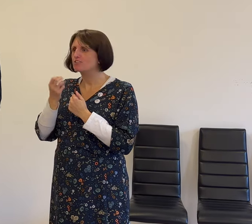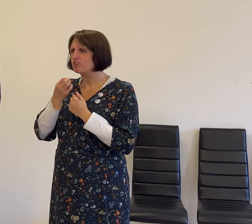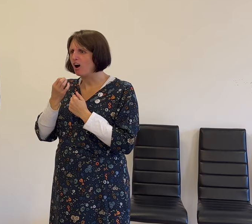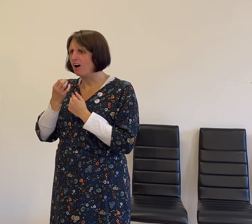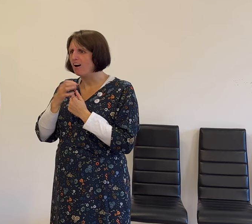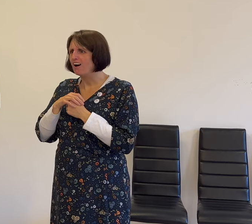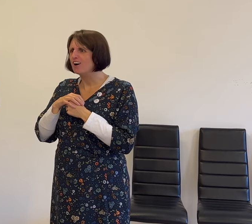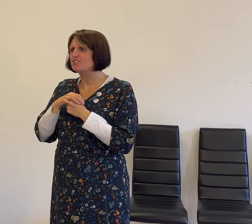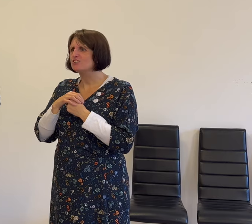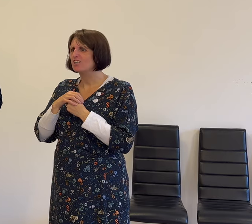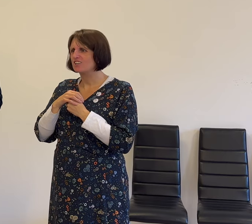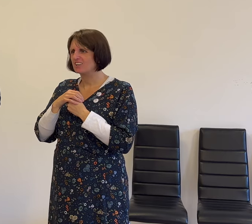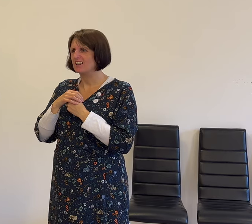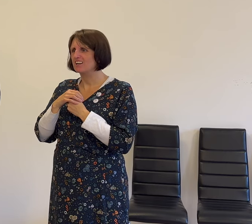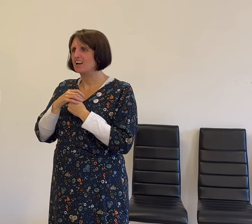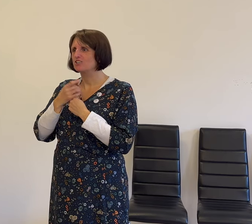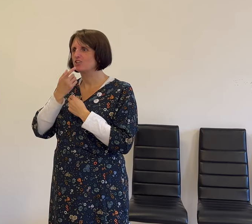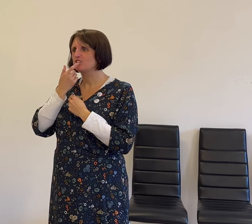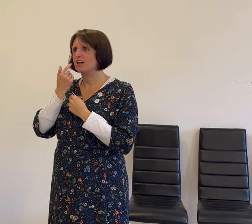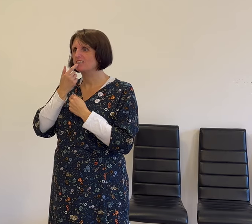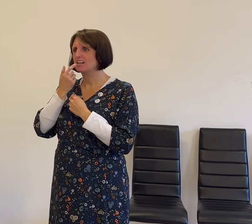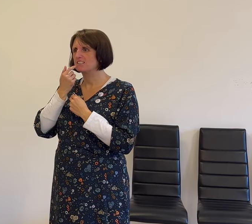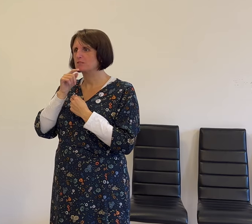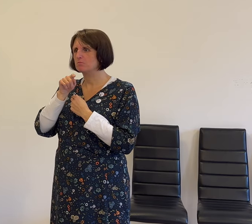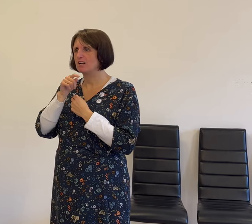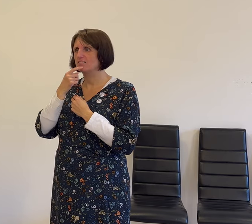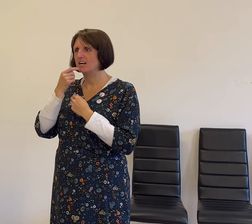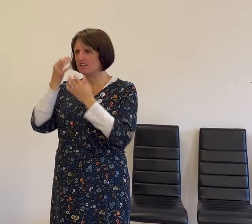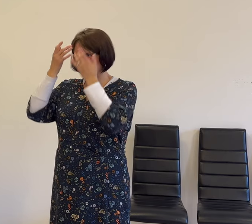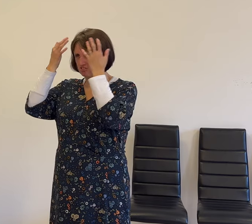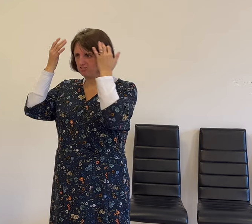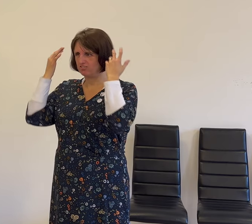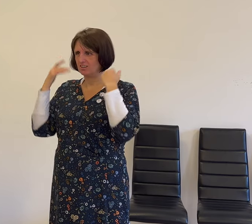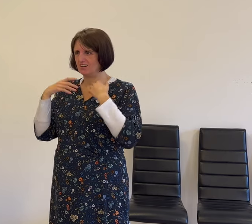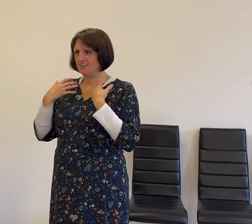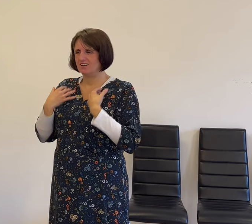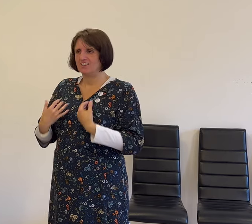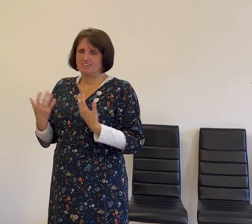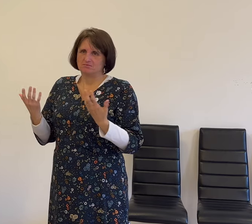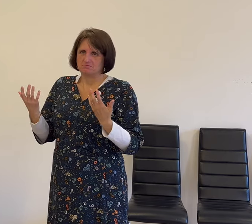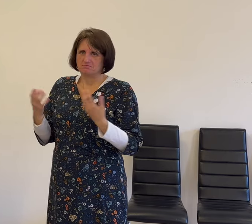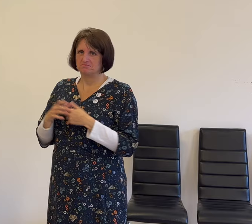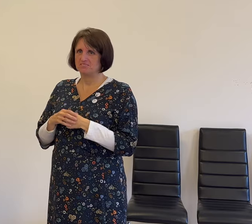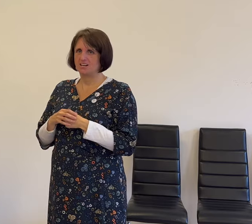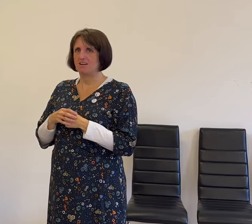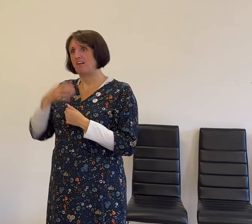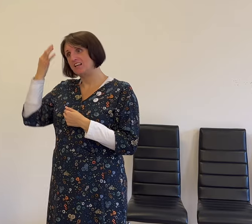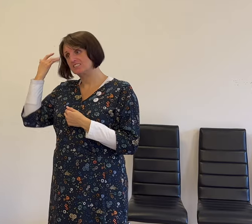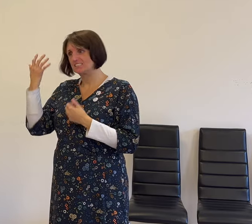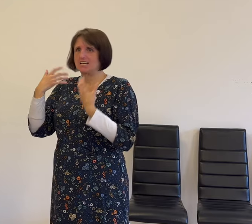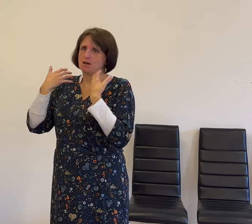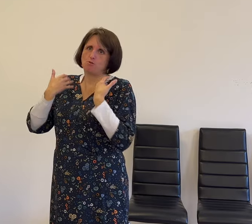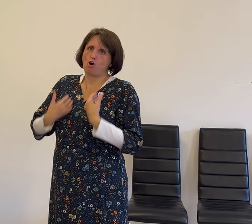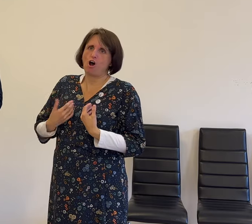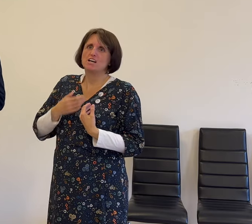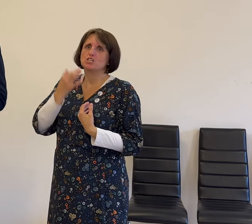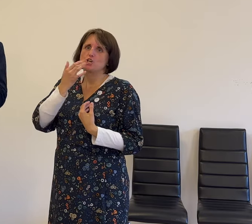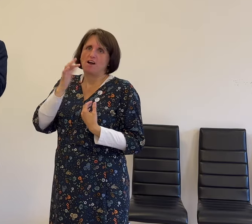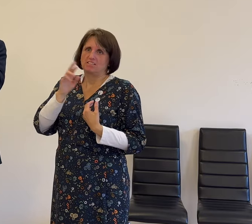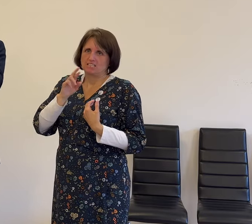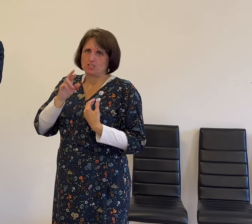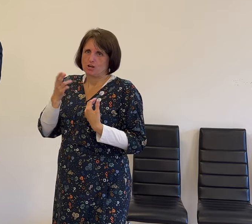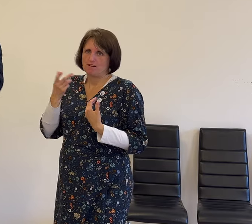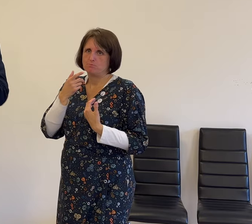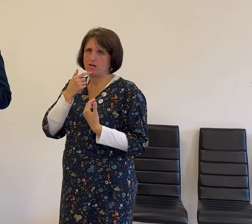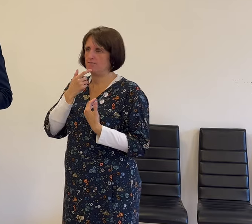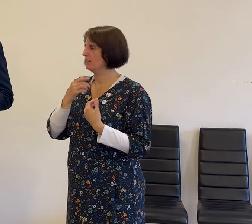si pamatuju na angličtinu, když jsem četl, že kočka je bílá a červená. Červená kočka? Třeba by možná něco přejelo,